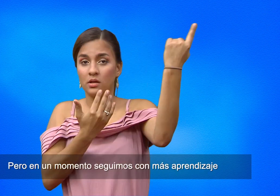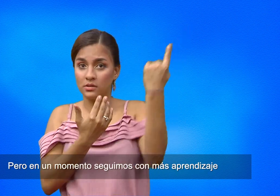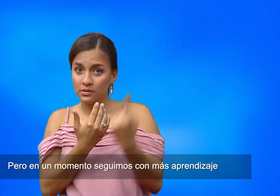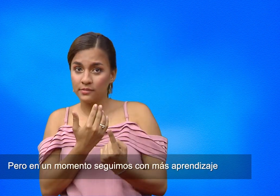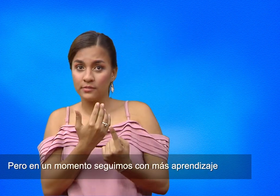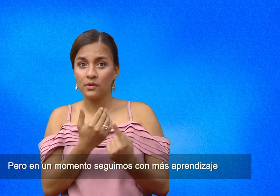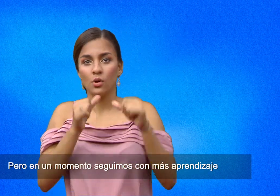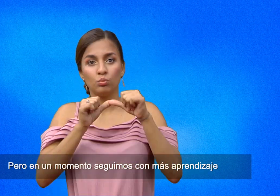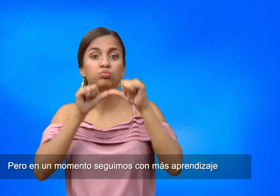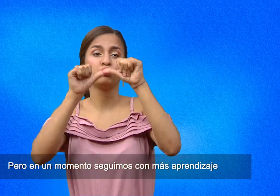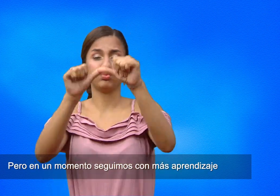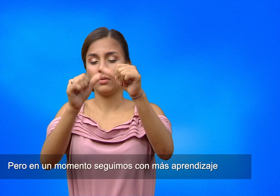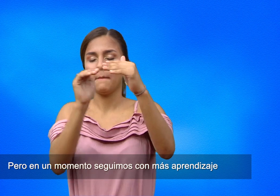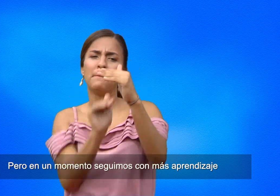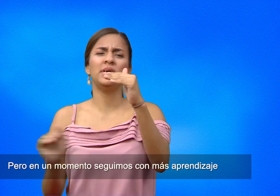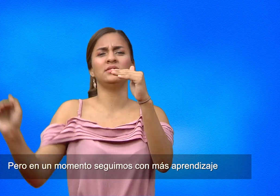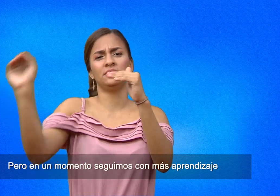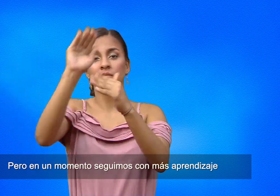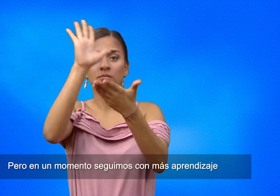seguimos con más aprendizaje